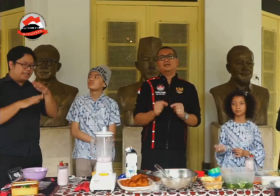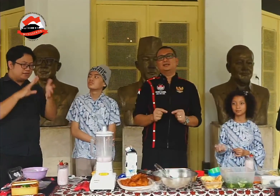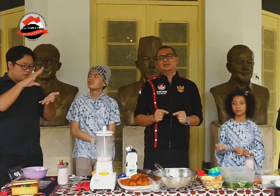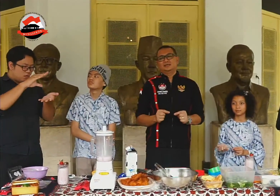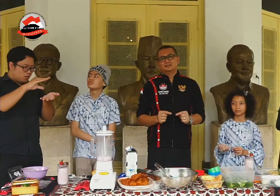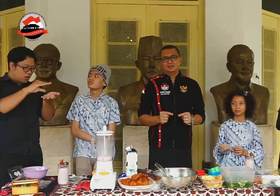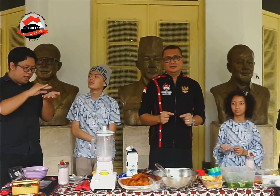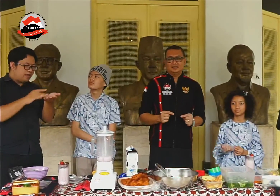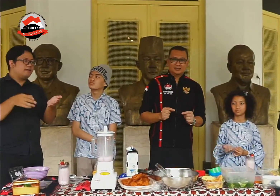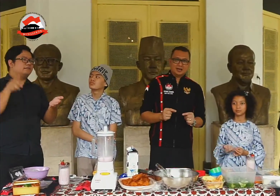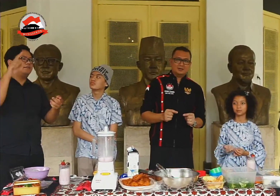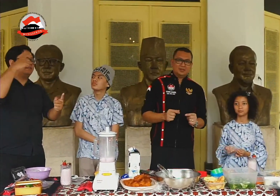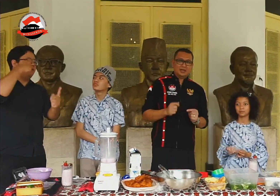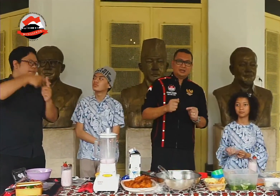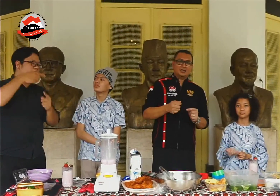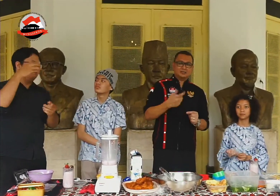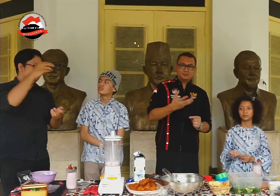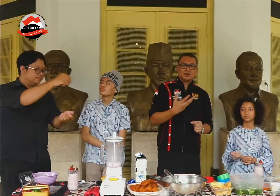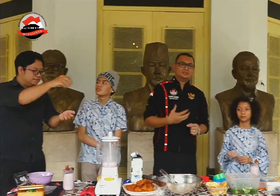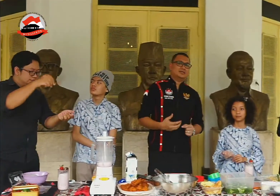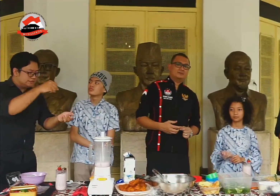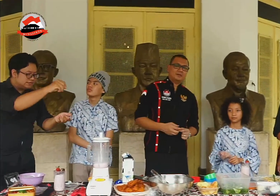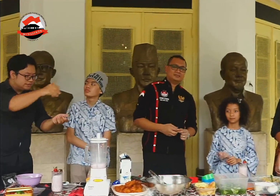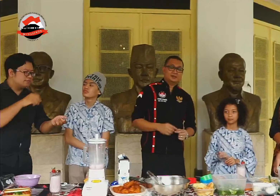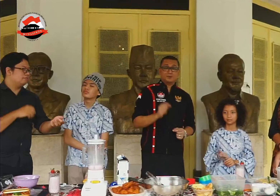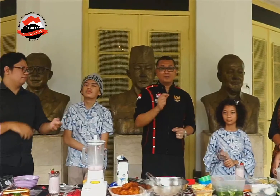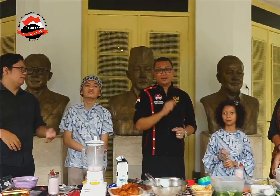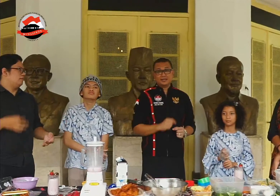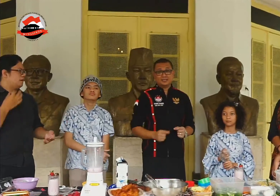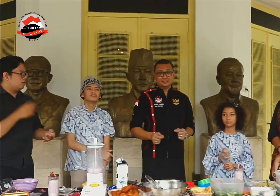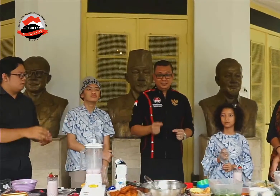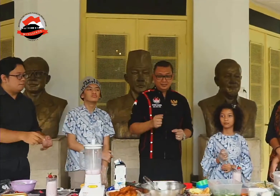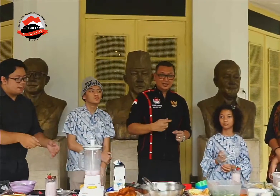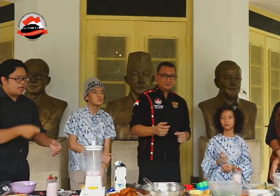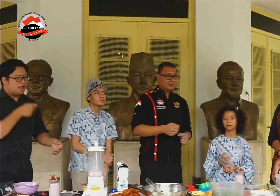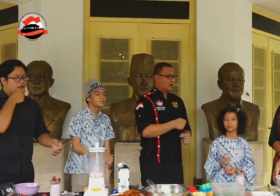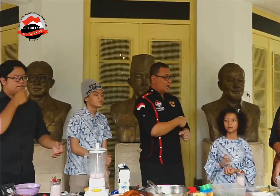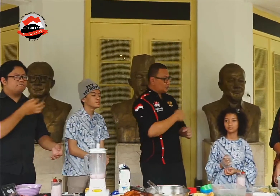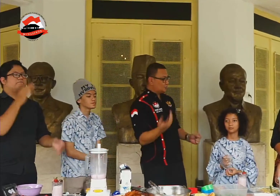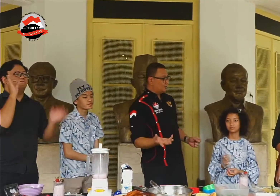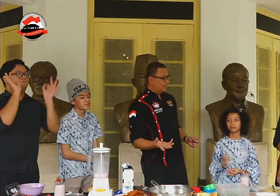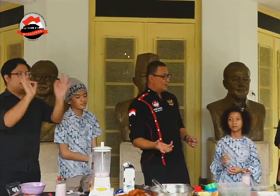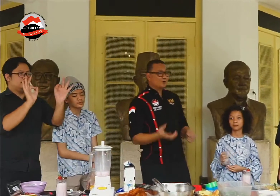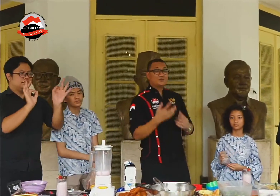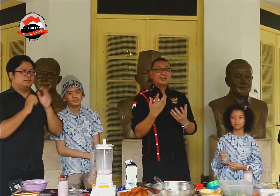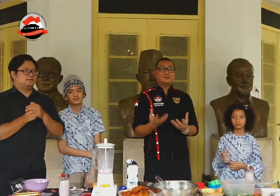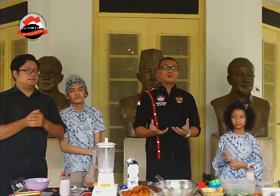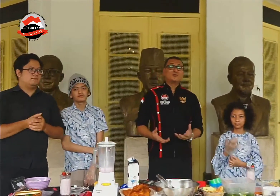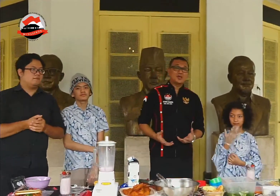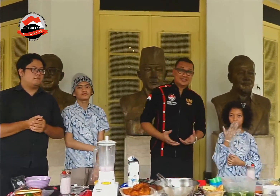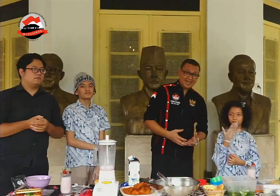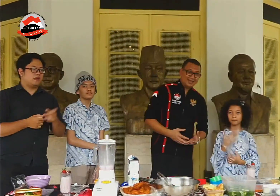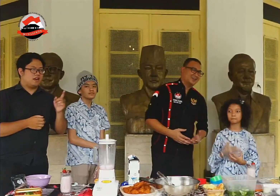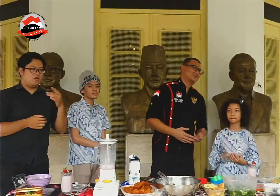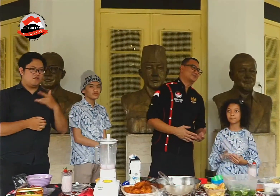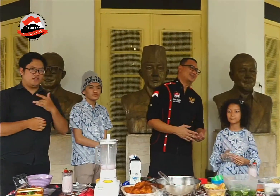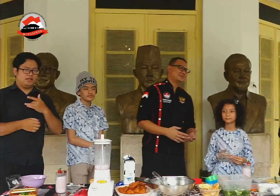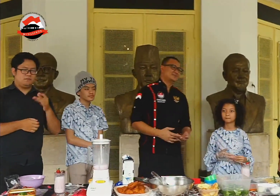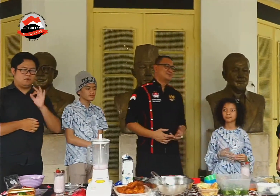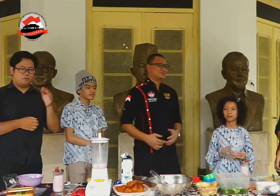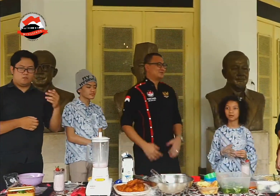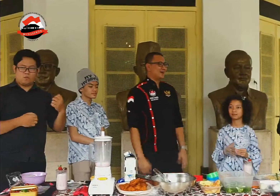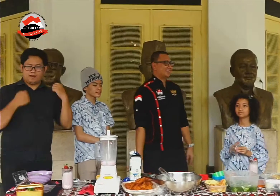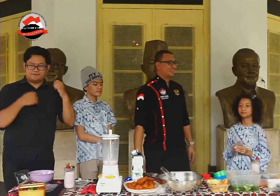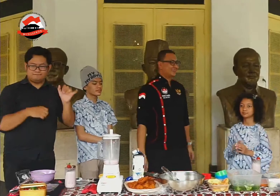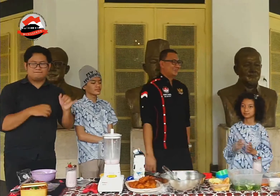tambahkan lagi si garamnya, akhirnya ketemu rasa yang pas. Jadi pelan-pelan ngasih garam, jangan langsung. Kalau feelingnya belum kuat ya, kalau feelingnya